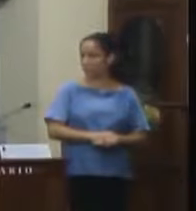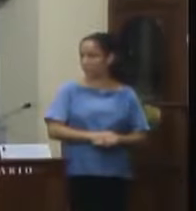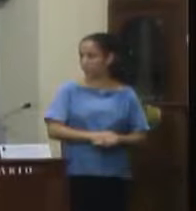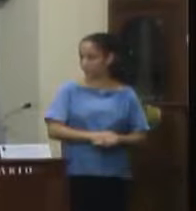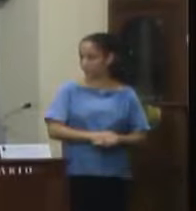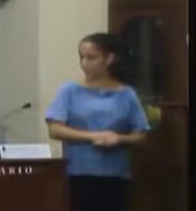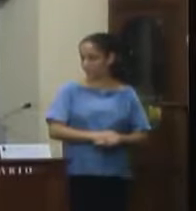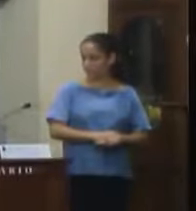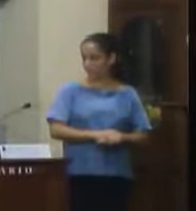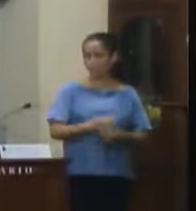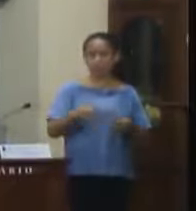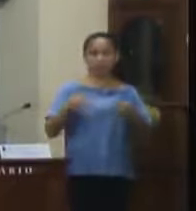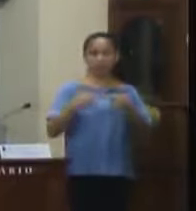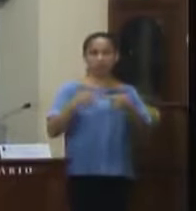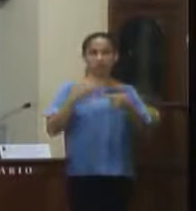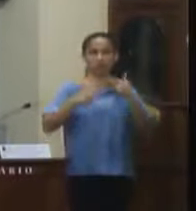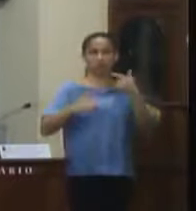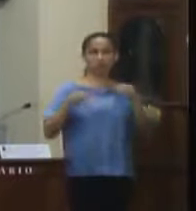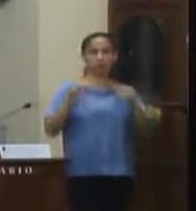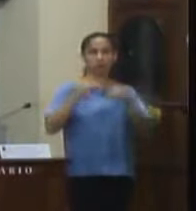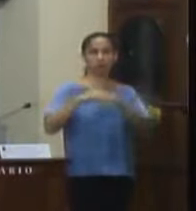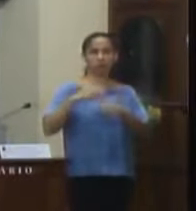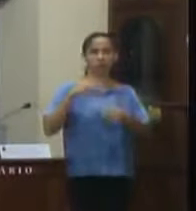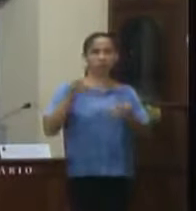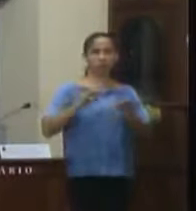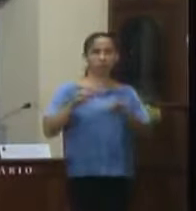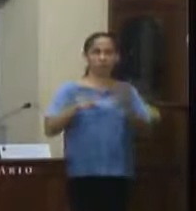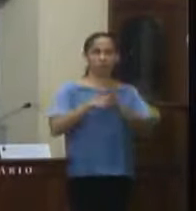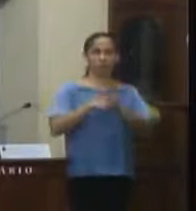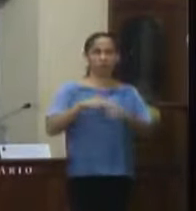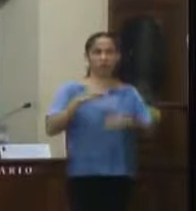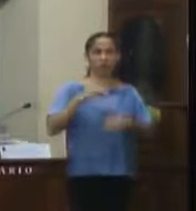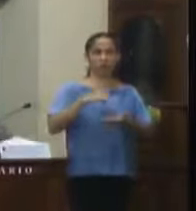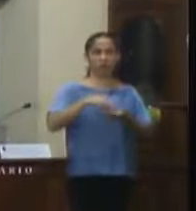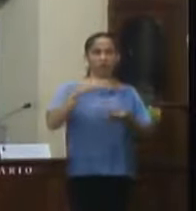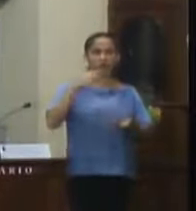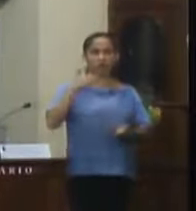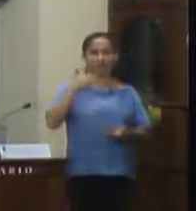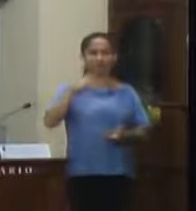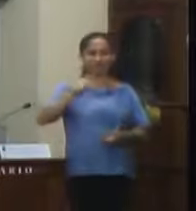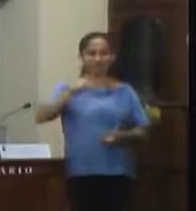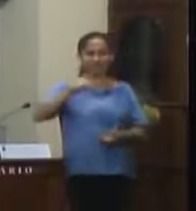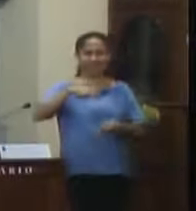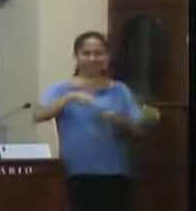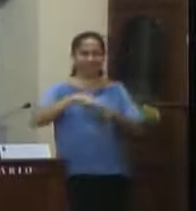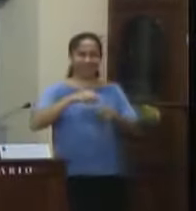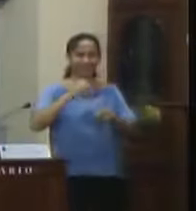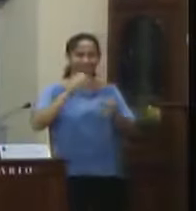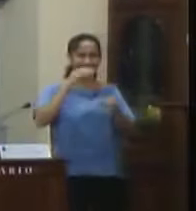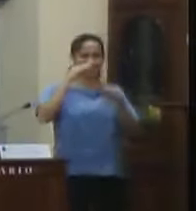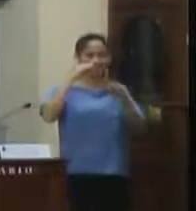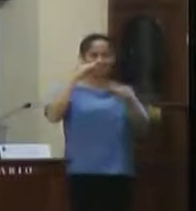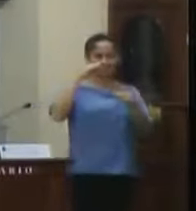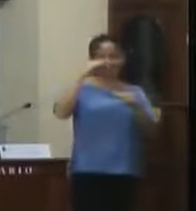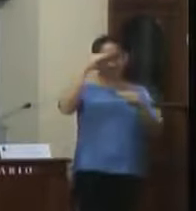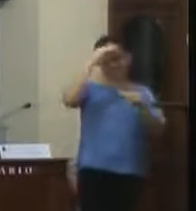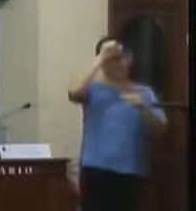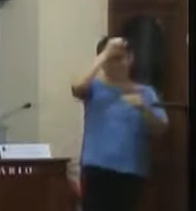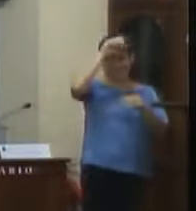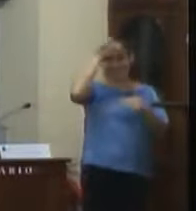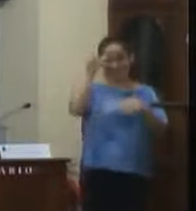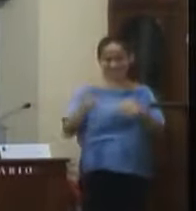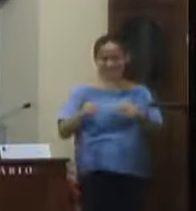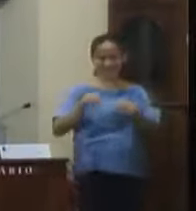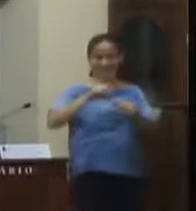Segunda discussão e votação do projeto de lei ordinária, mensagem número 19 do Poder Executivo Municipal.